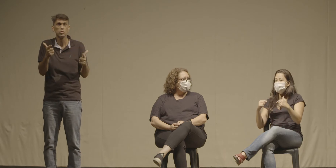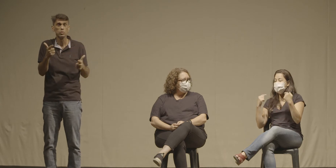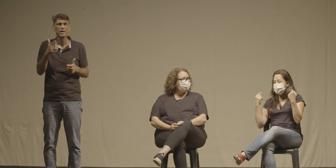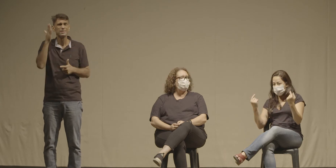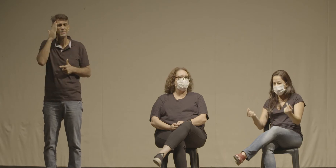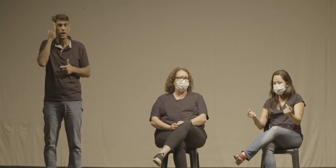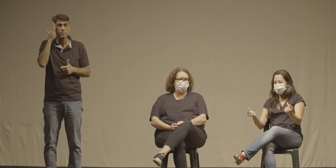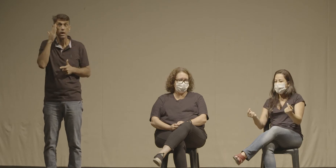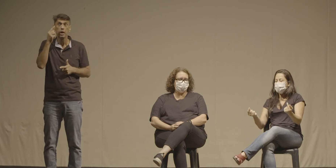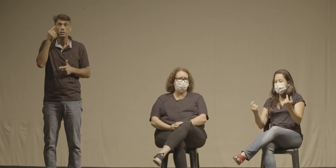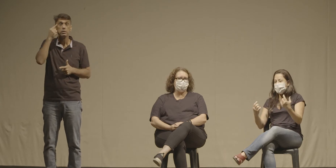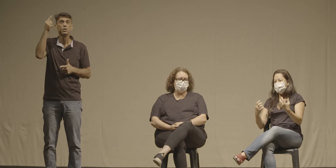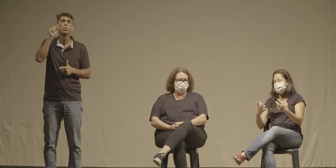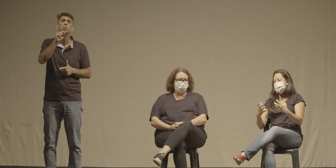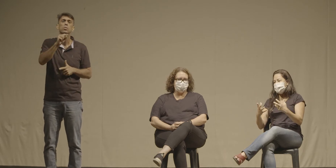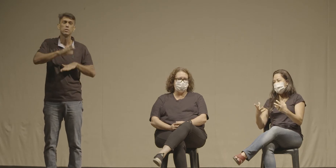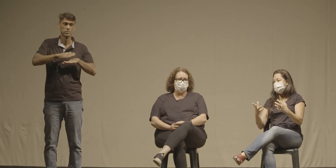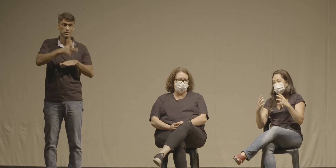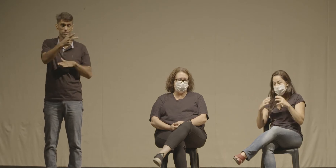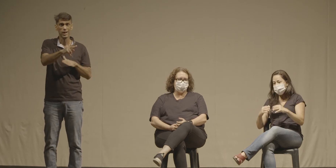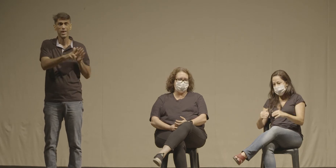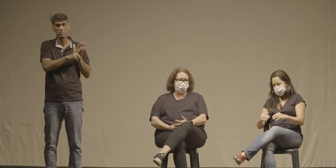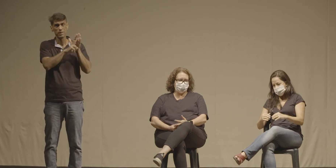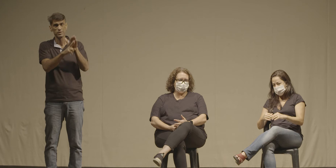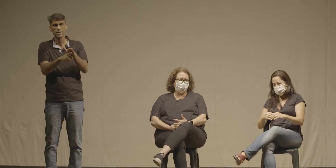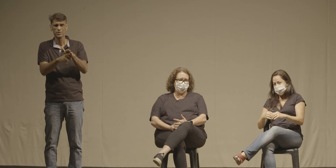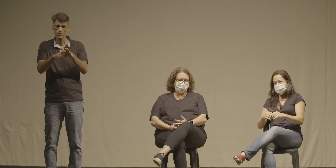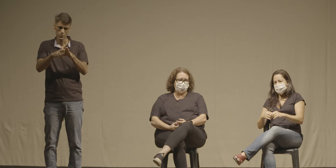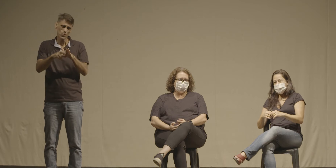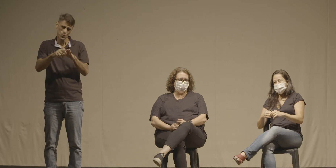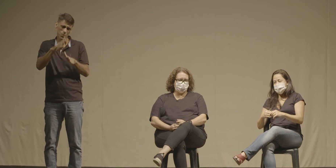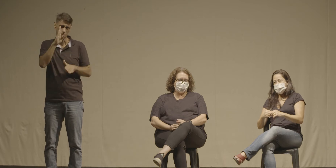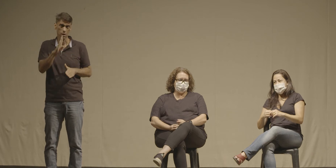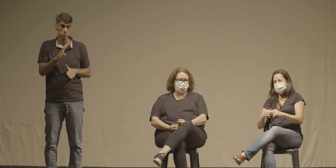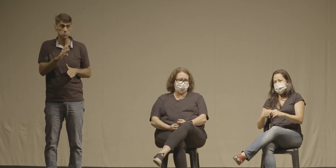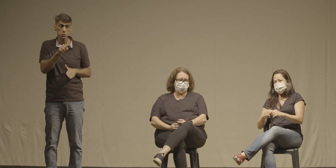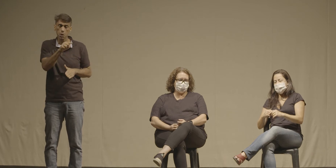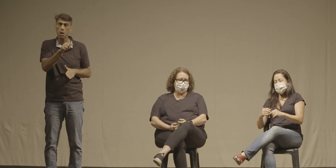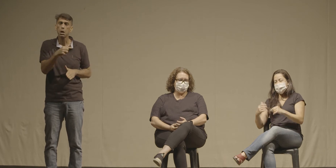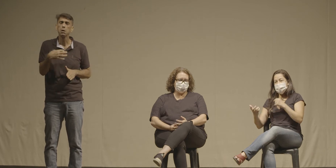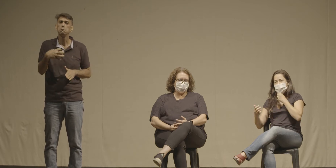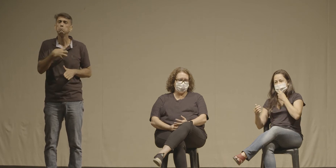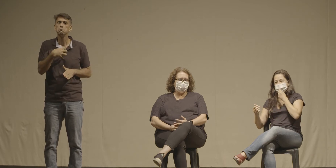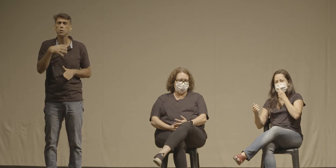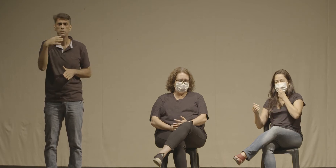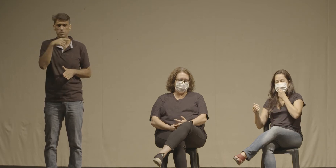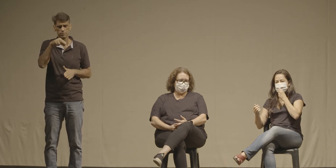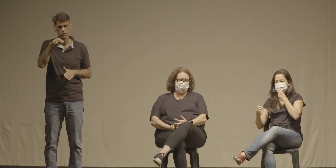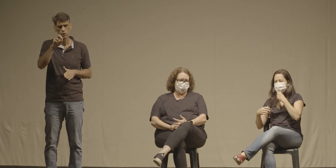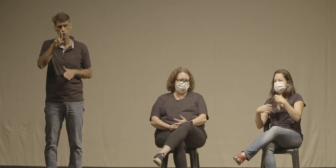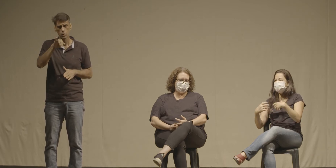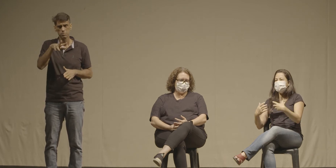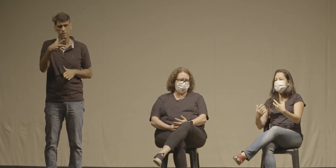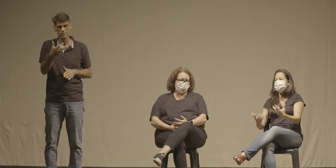tamanho, a noção do que elas representam para o país. Né? Porque a Norminha mesmo fala no